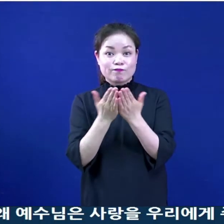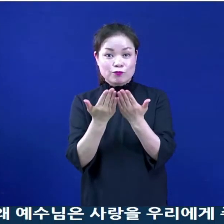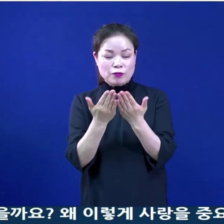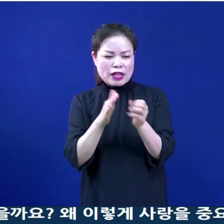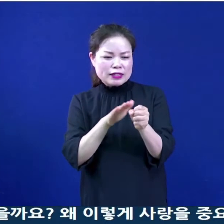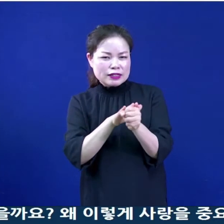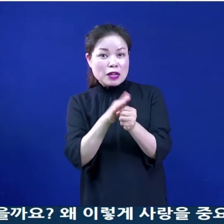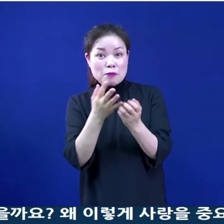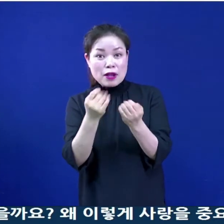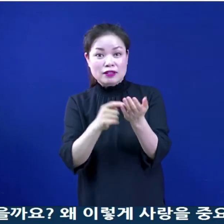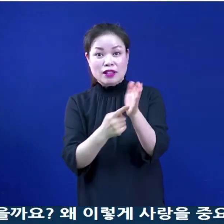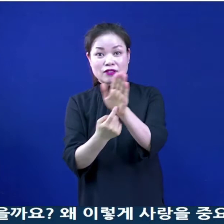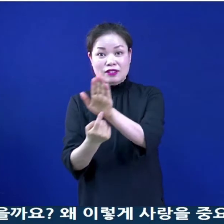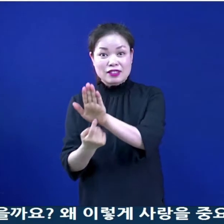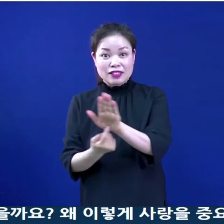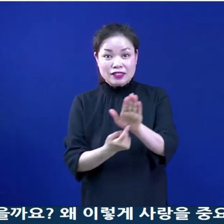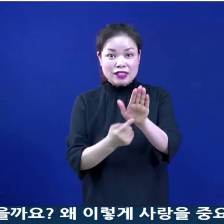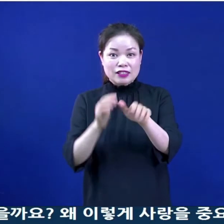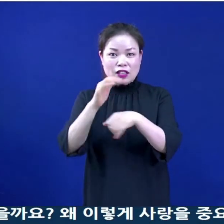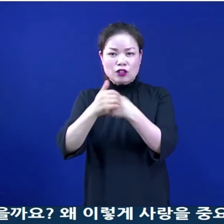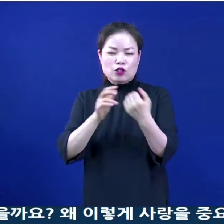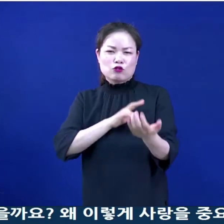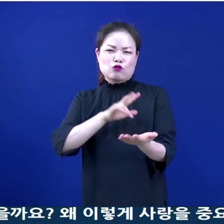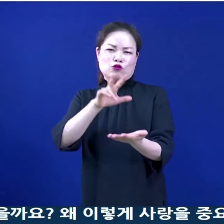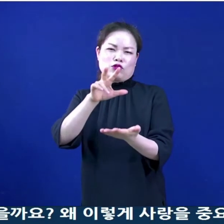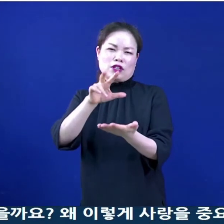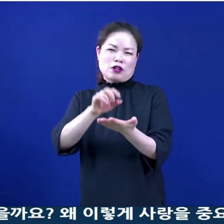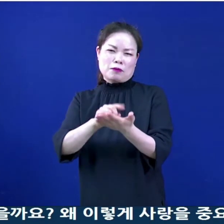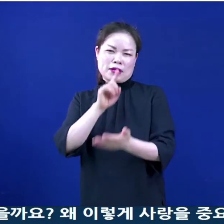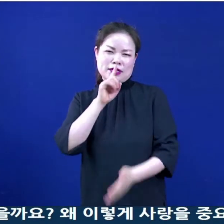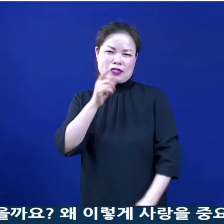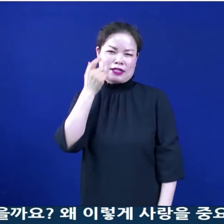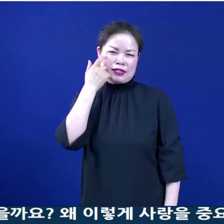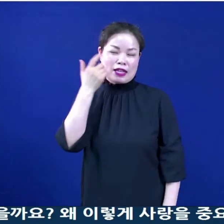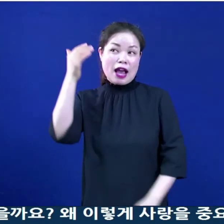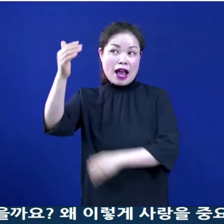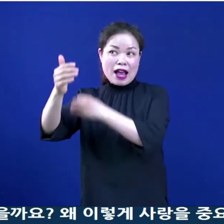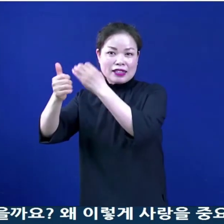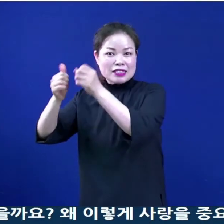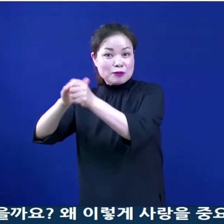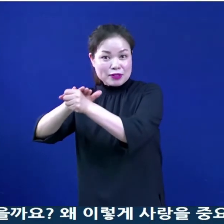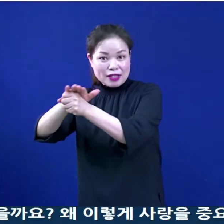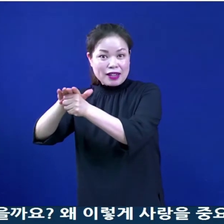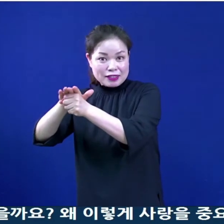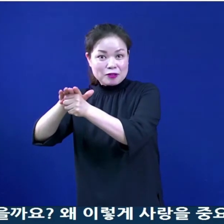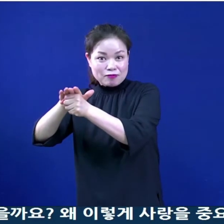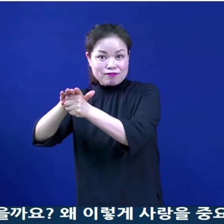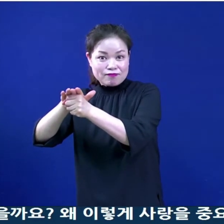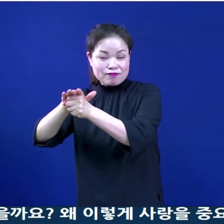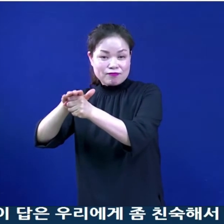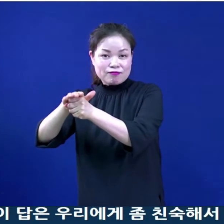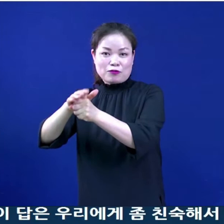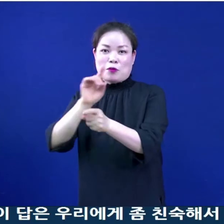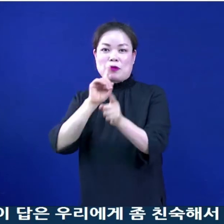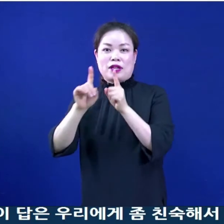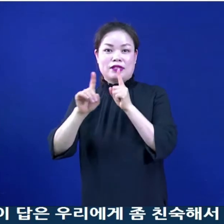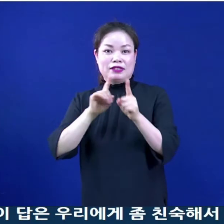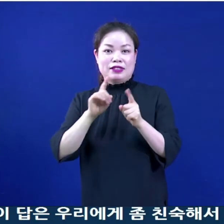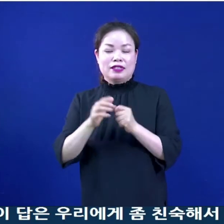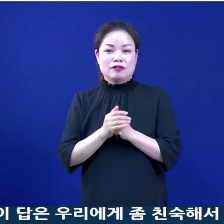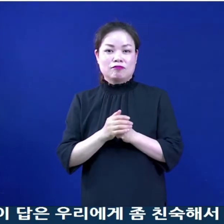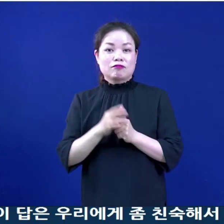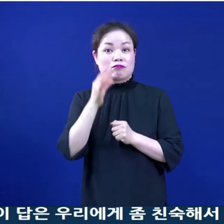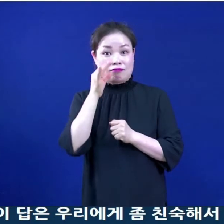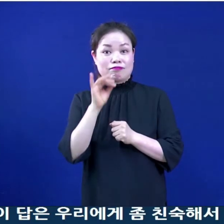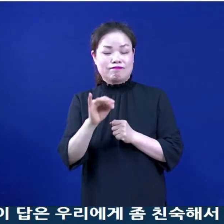사랑 많이 얘기하지 않습니까? 성경의 주제가 사랑이라고 그러지 않습니까? 하나님은 사랑이시다라고 말씀하지 않았습니까? 그래서